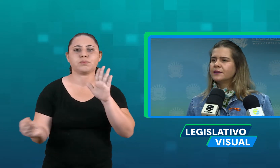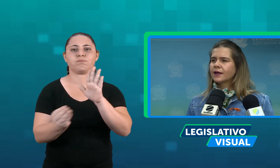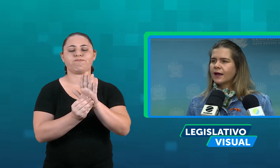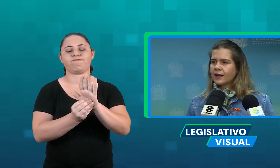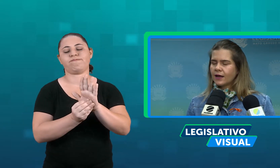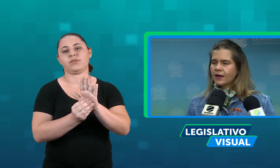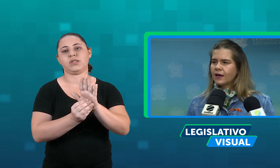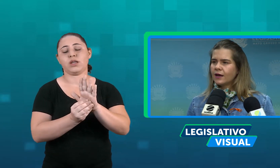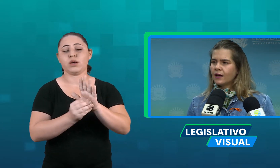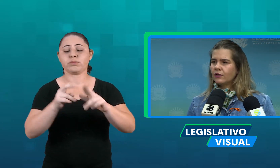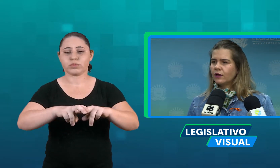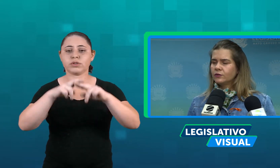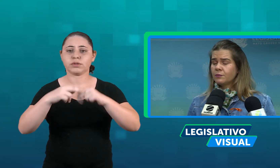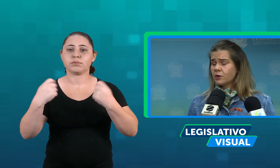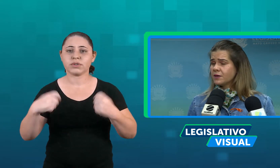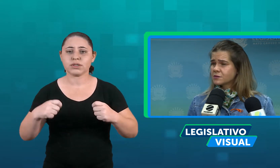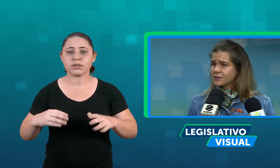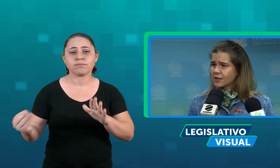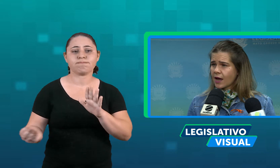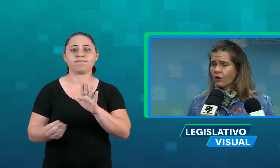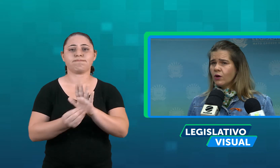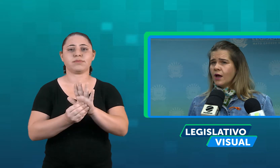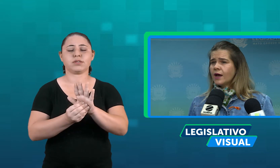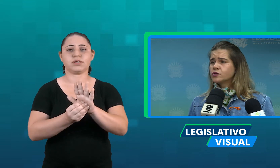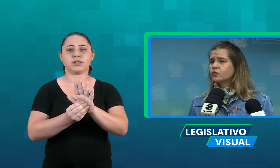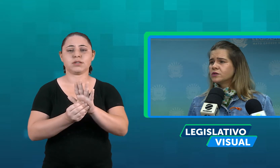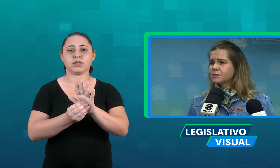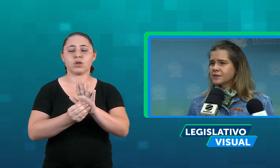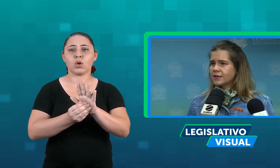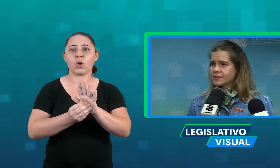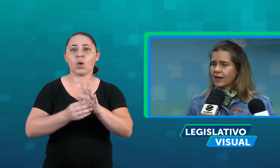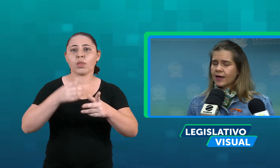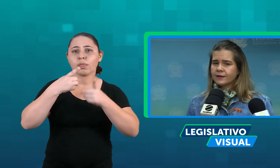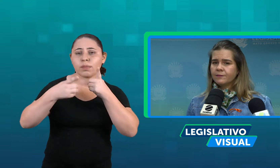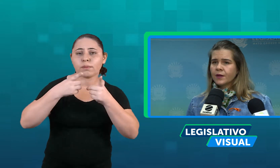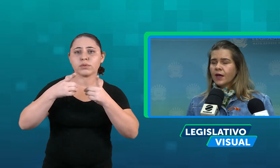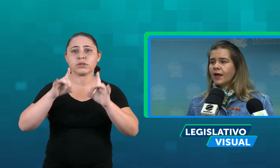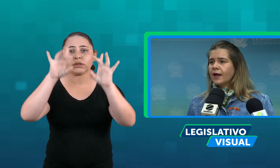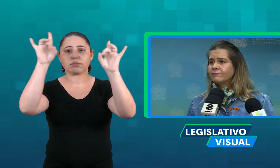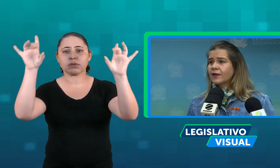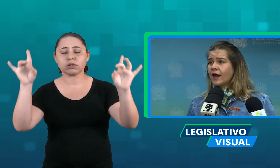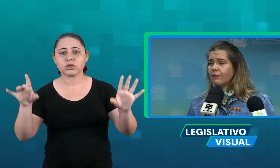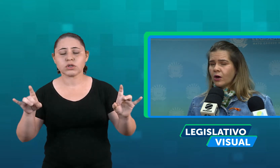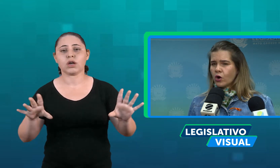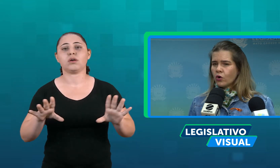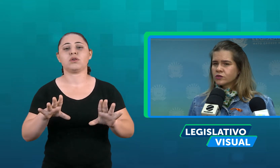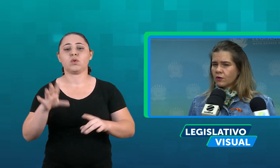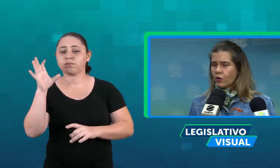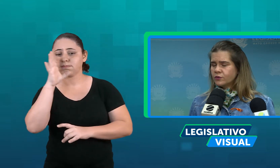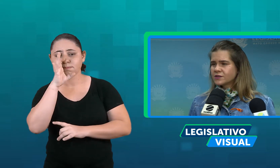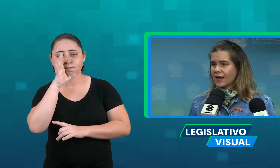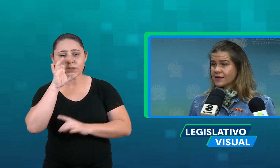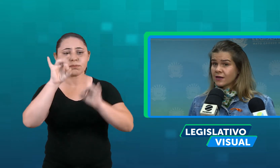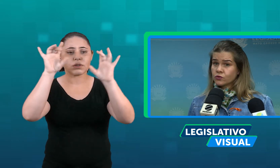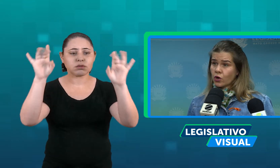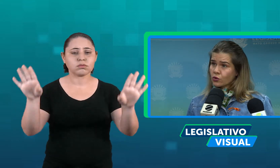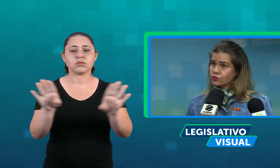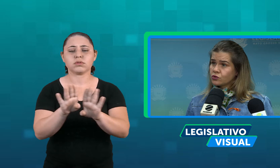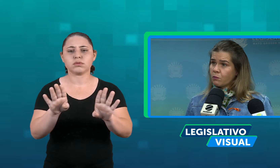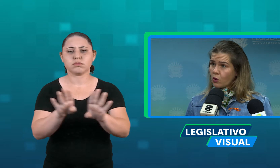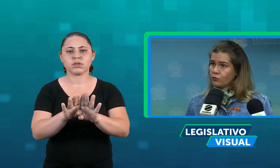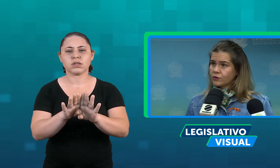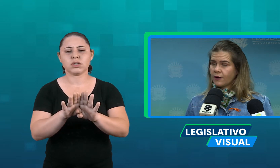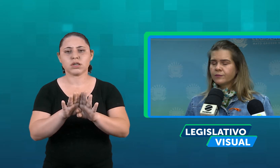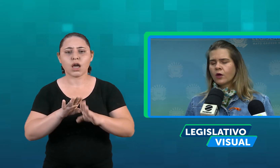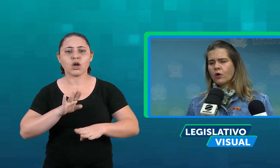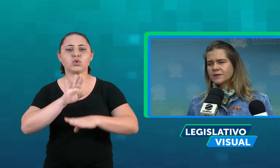que implementar o depoimento especial, a escuta especializada, dar maior robustez aos órgãos